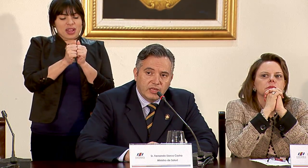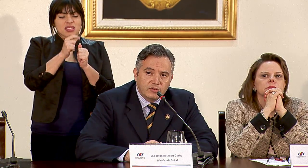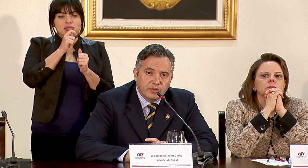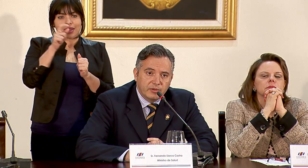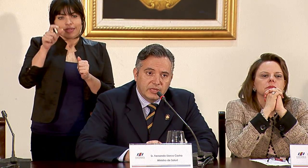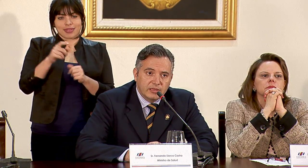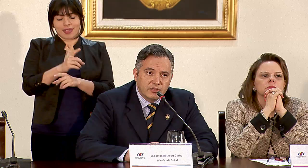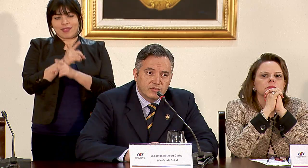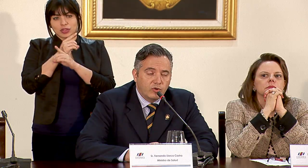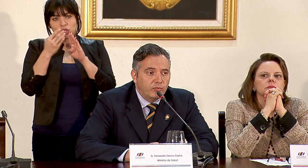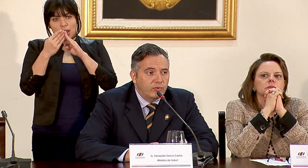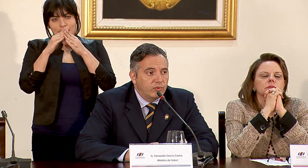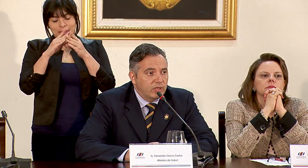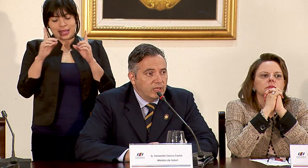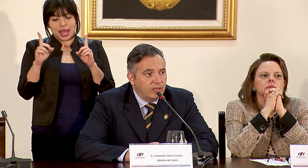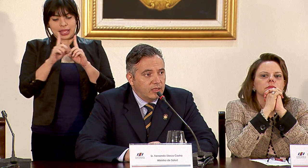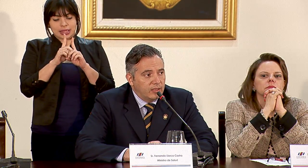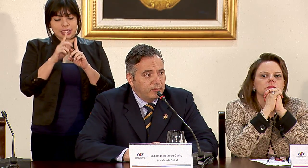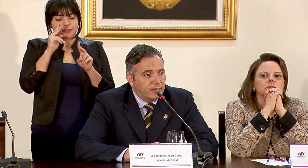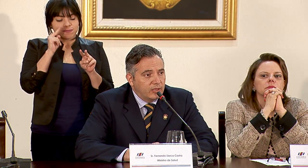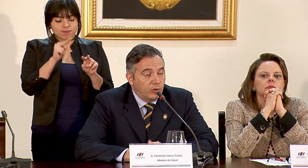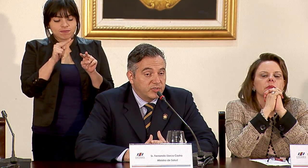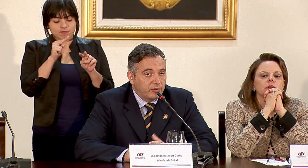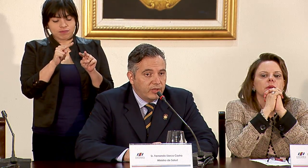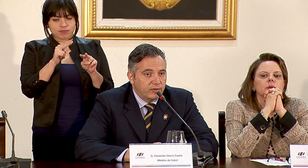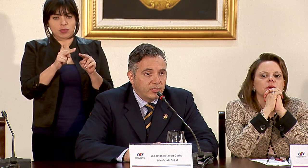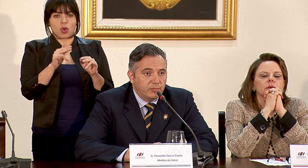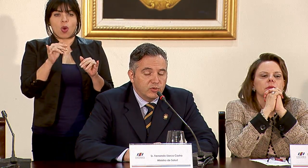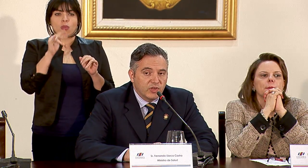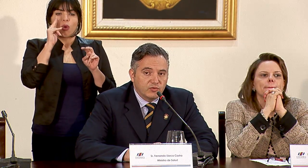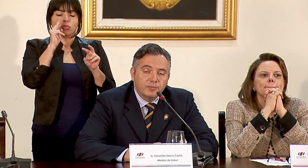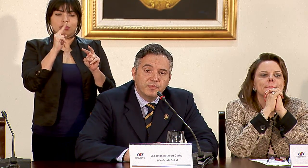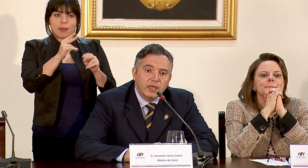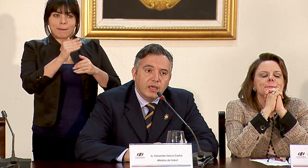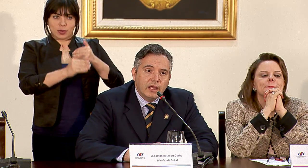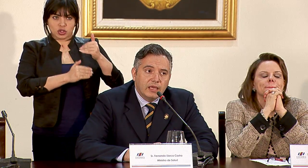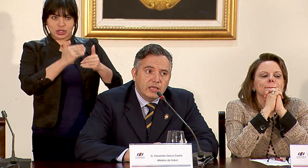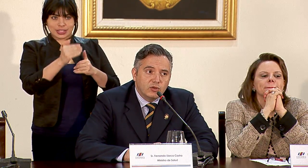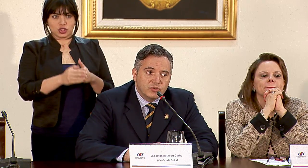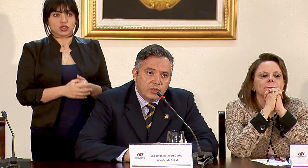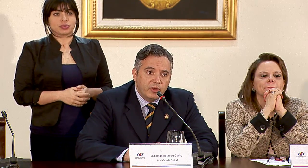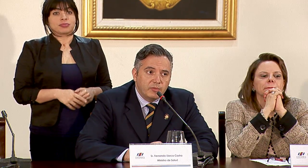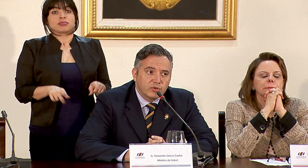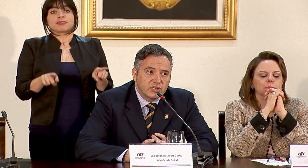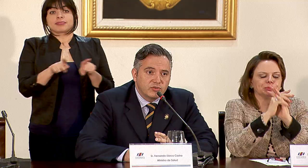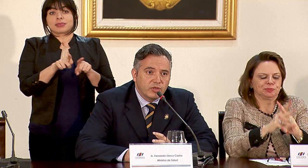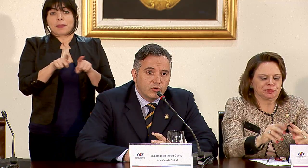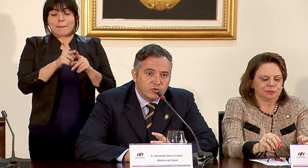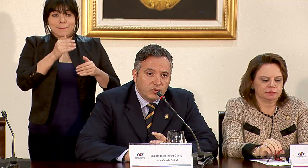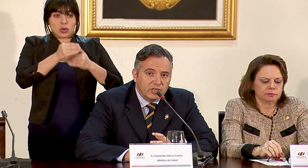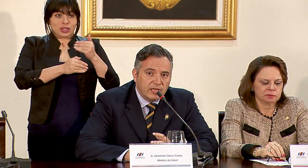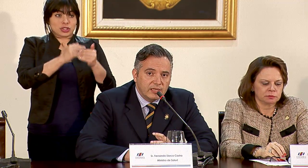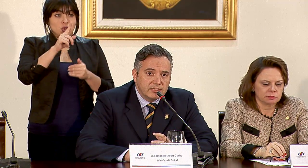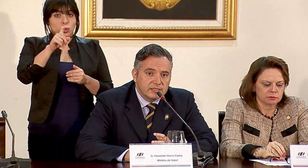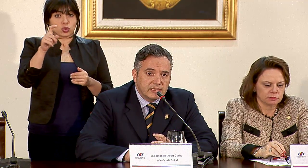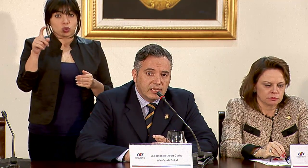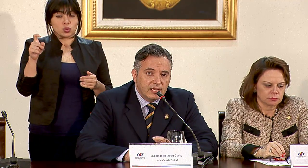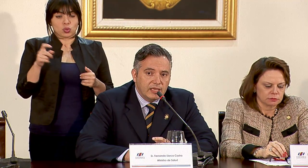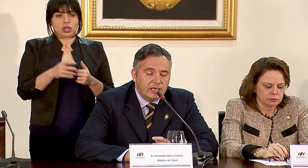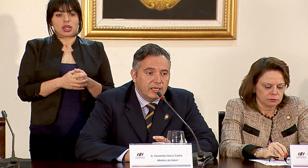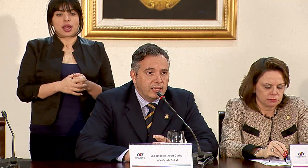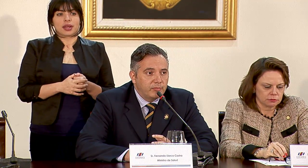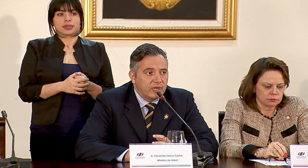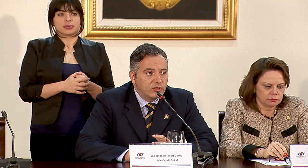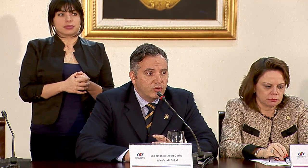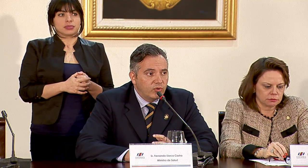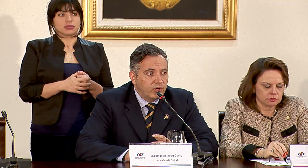Defensoría de los Habitantes como observadora del proceso. Inclusive, el proceso de consulta se